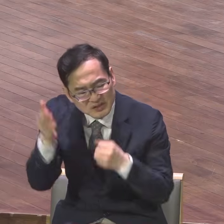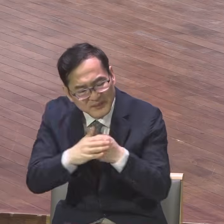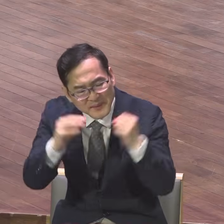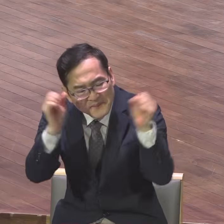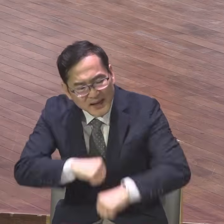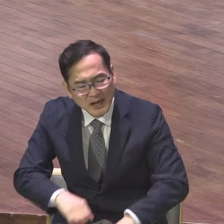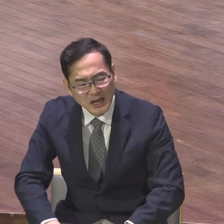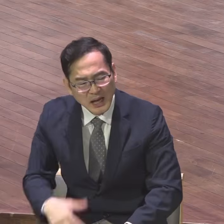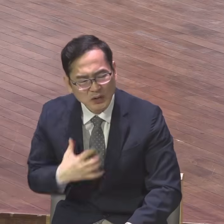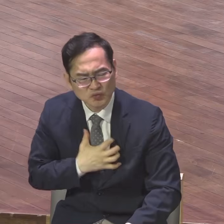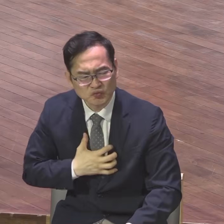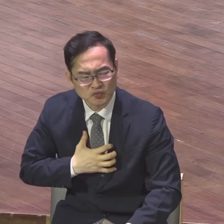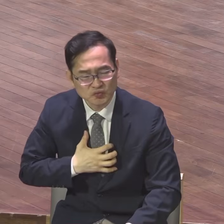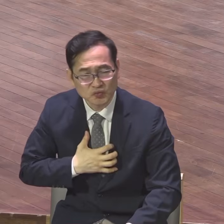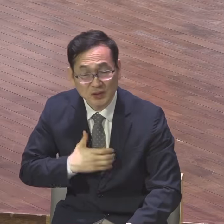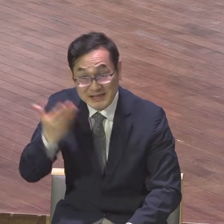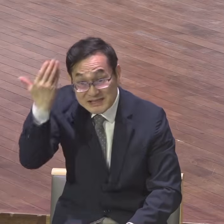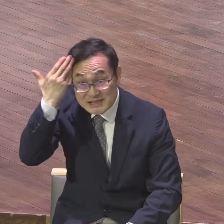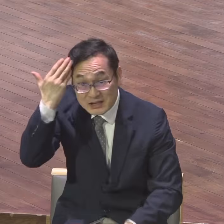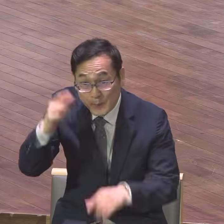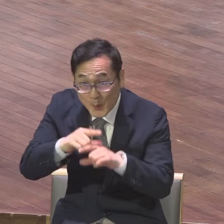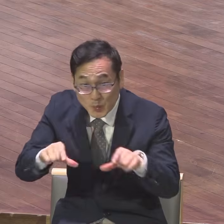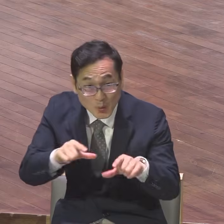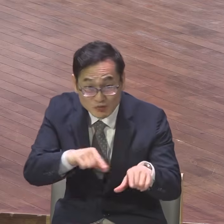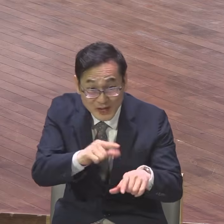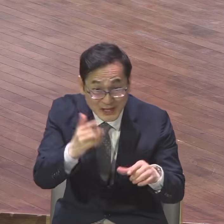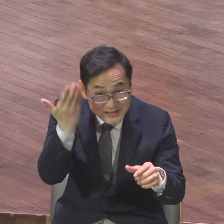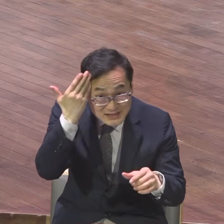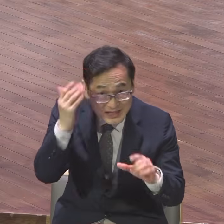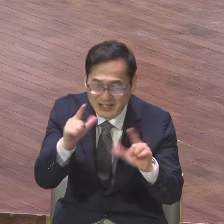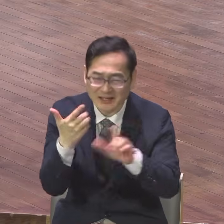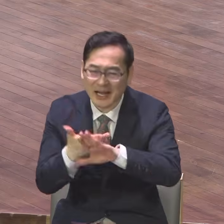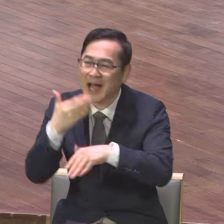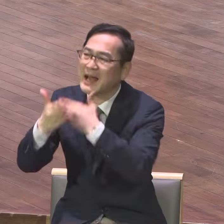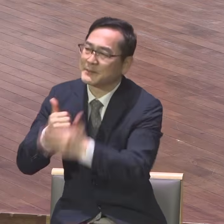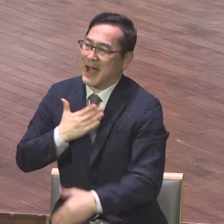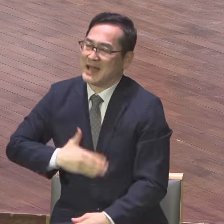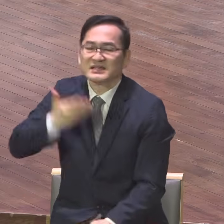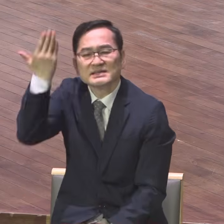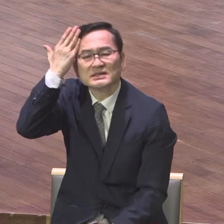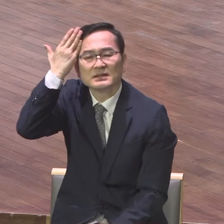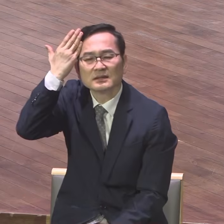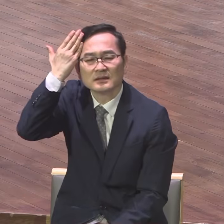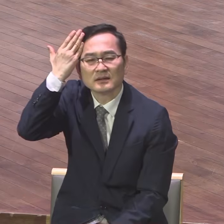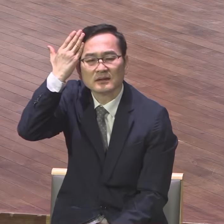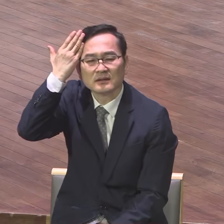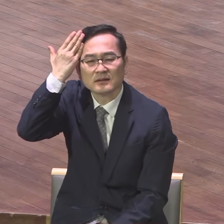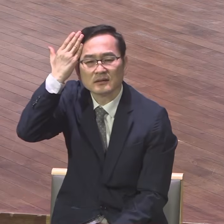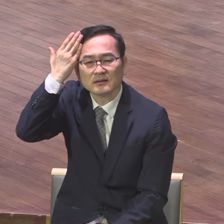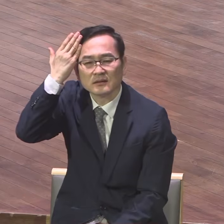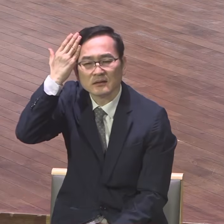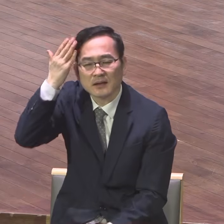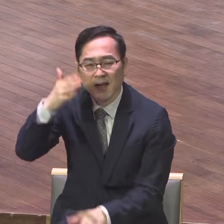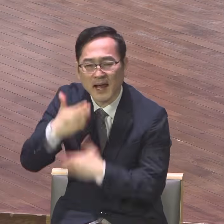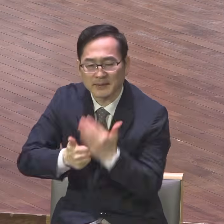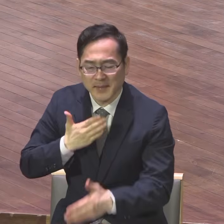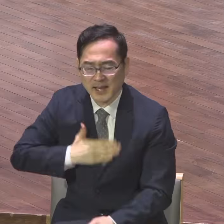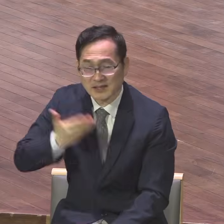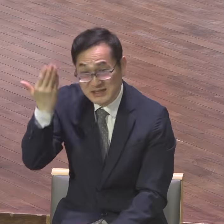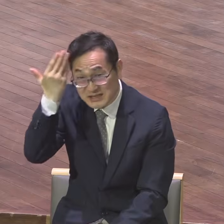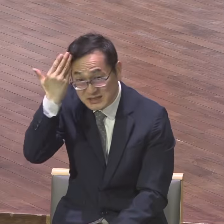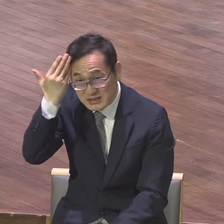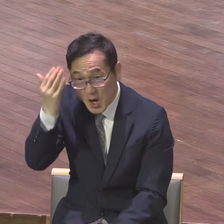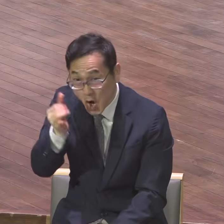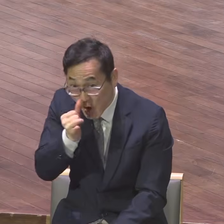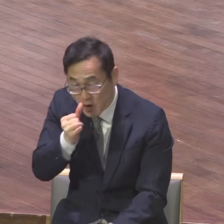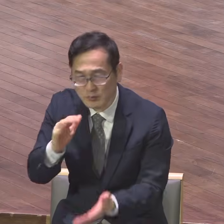여기서 말하는 지식은 자당 지식이 아니에요. 하나님을 아는 지식. 하나님 아는 지식이 있어야 분별력이